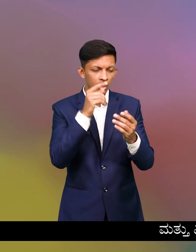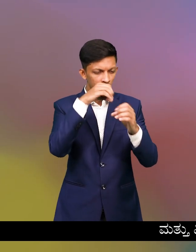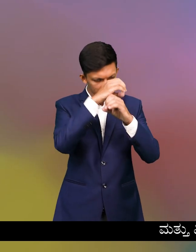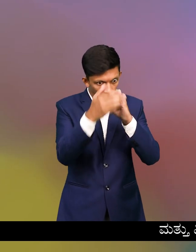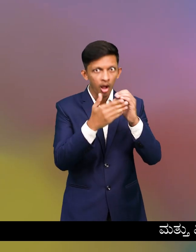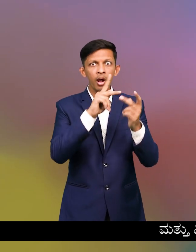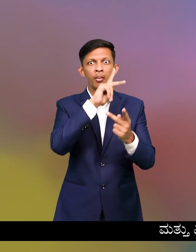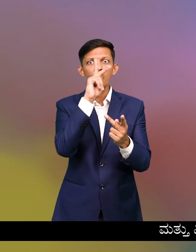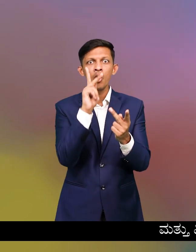ವಿಭಿನ್ನವಾಗಿವೆ.